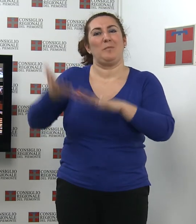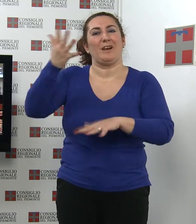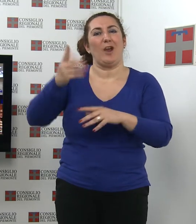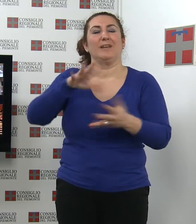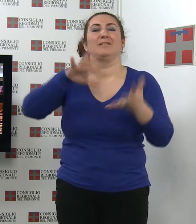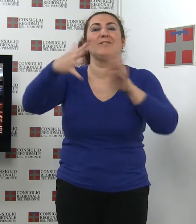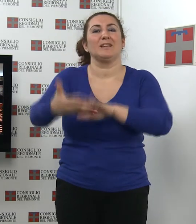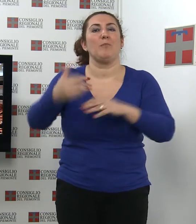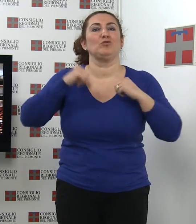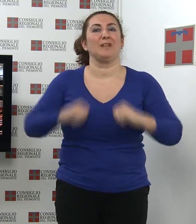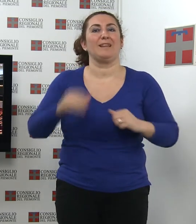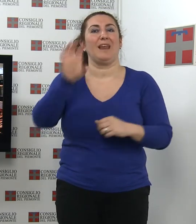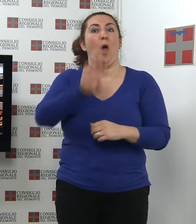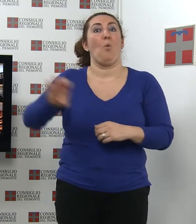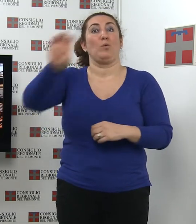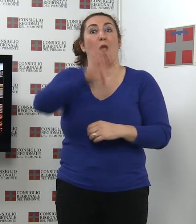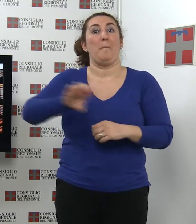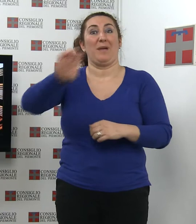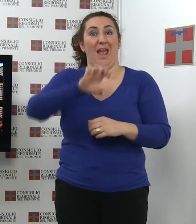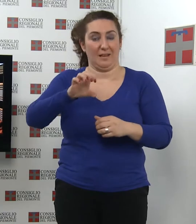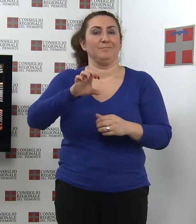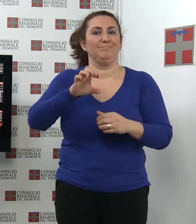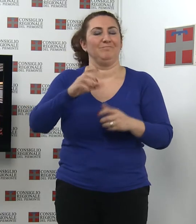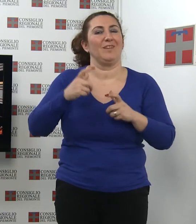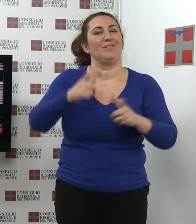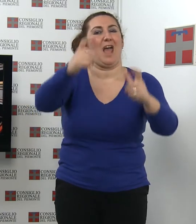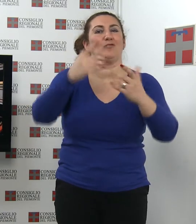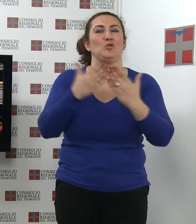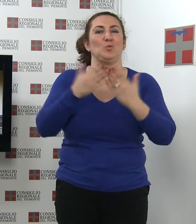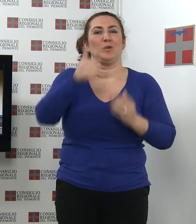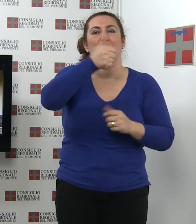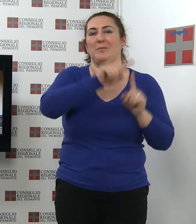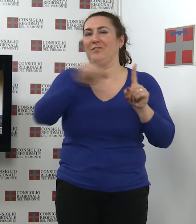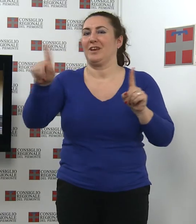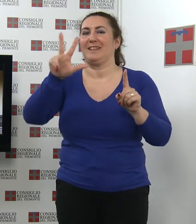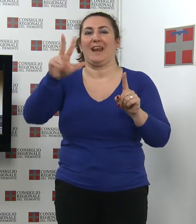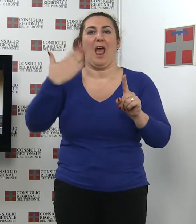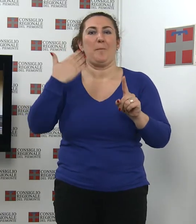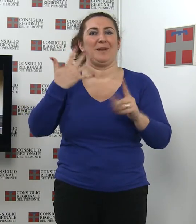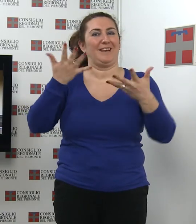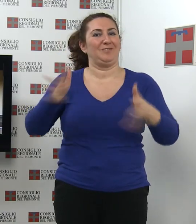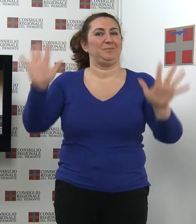organizzato dalla Consulta regionale europea a Bruxelles dal 1 al 3 aprile. Gli studenti hanno partecipato al Parlamento